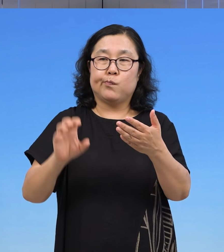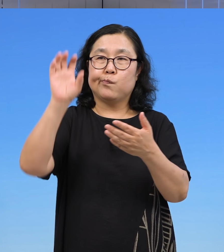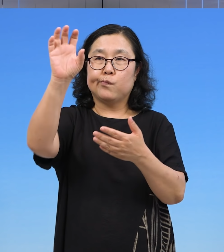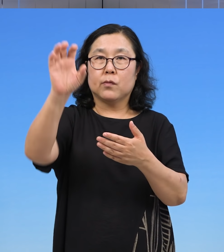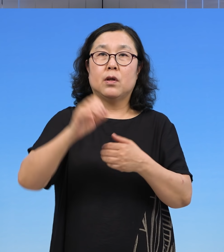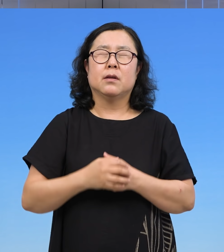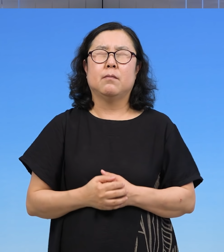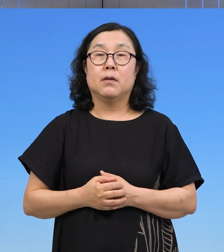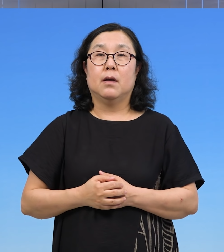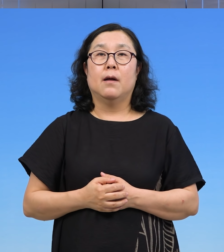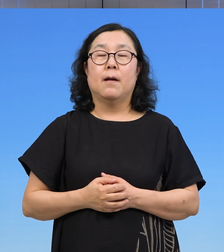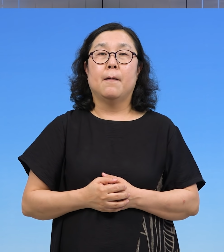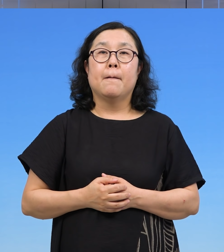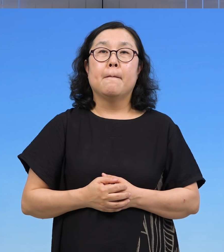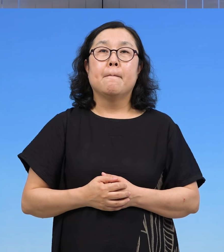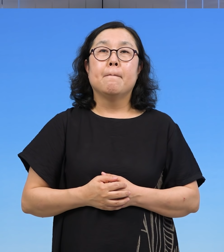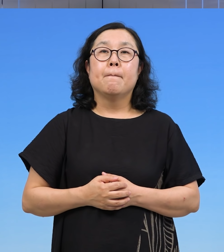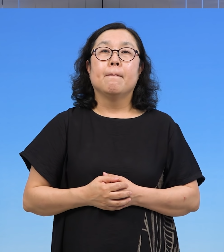기고했다는 겁니다